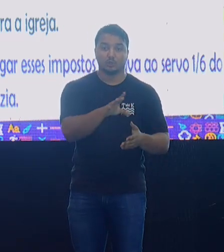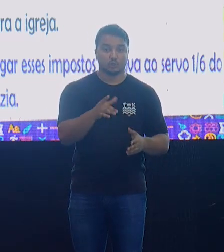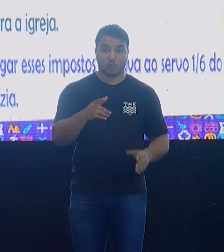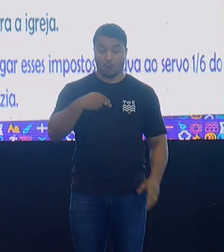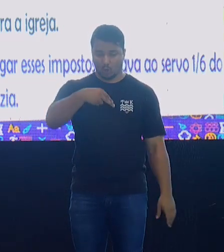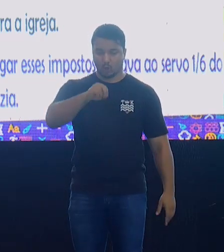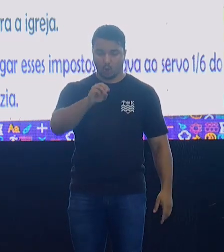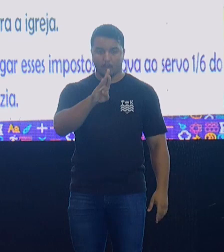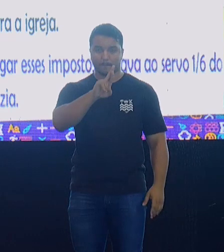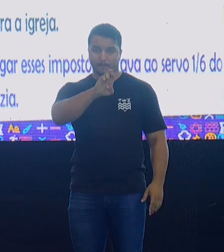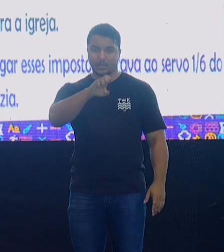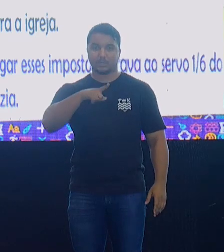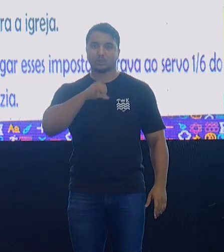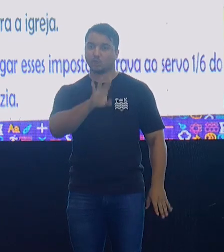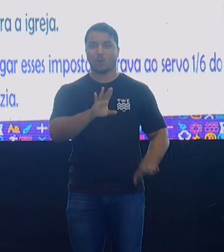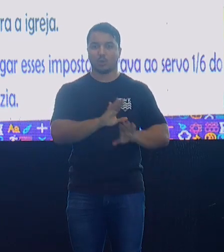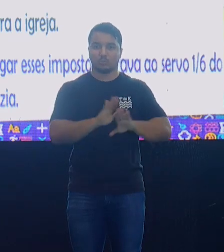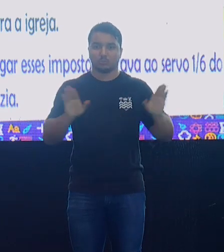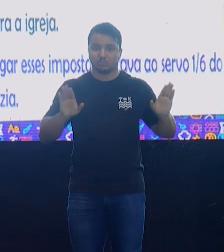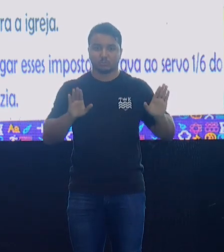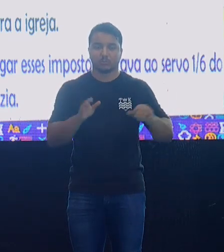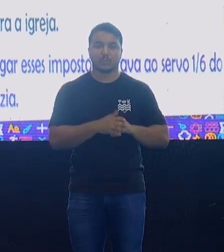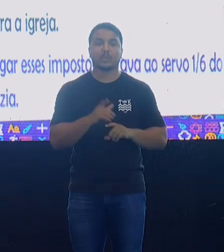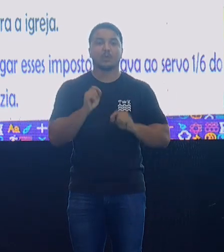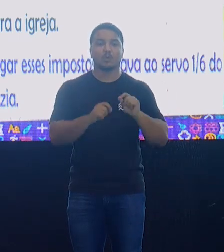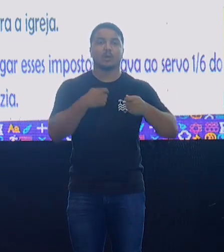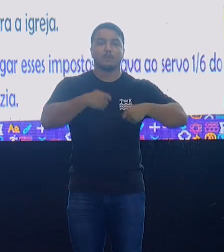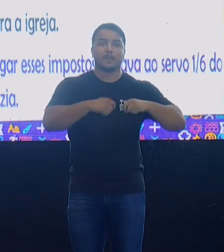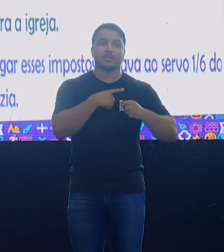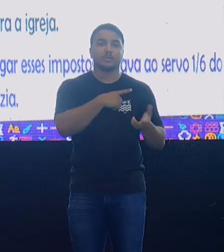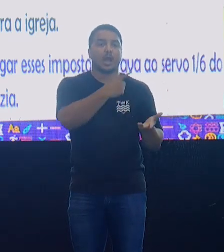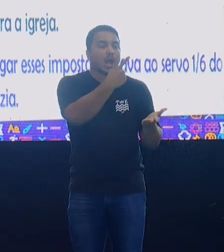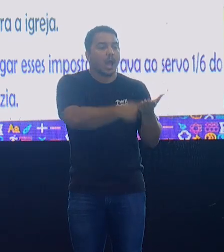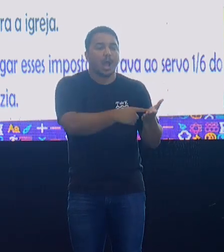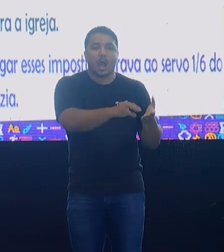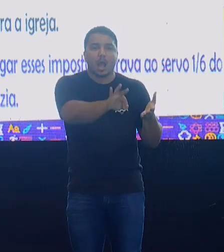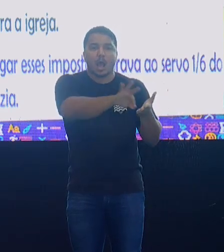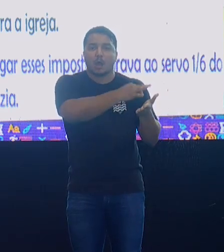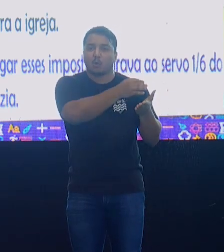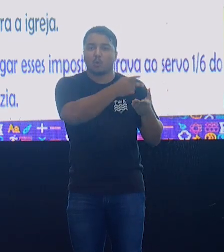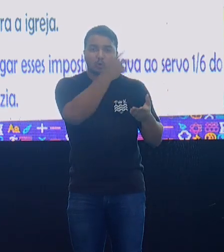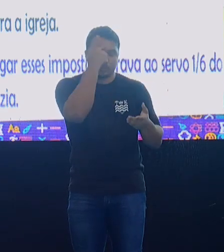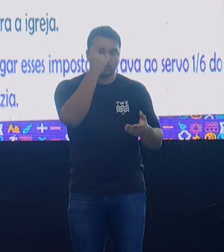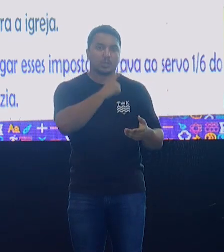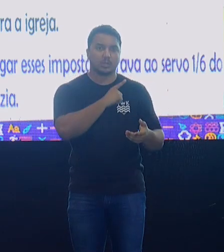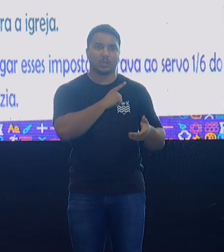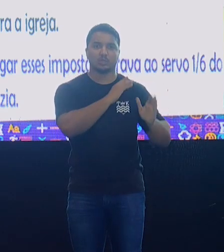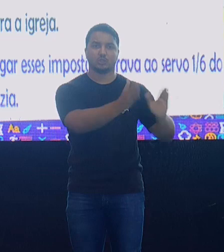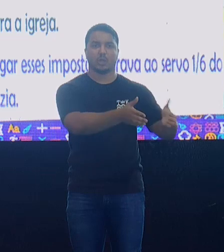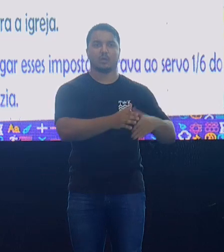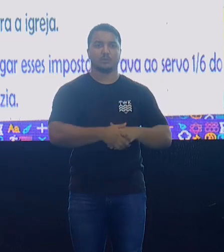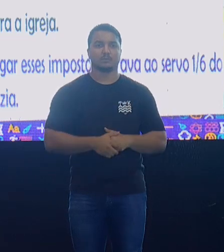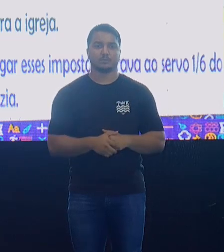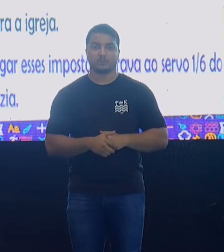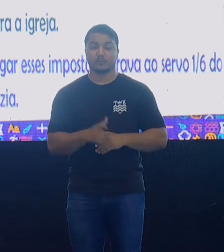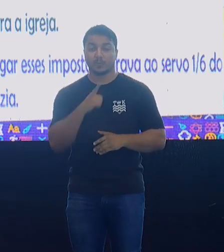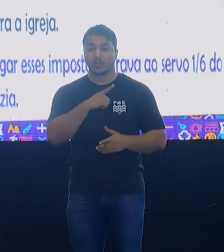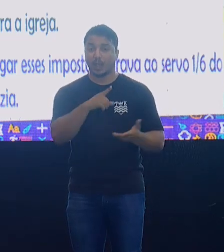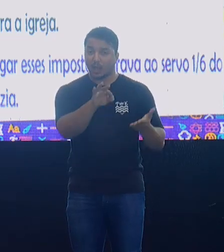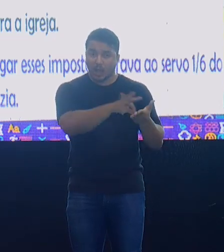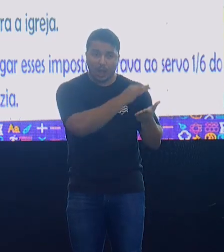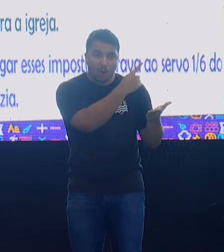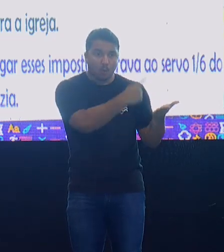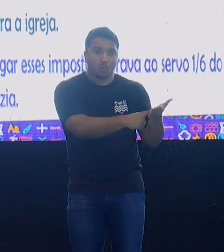nobreza, o que é que o segundo filho tem que fazer? Um acordo com o nobre que tem terras. Esse